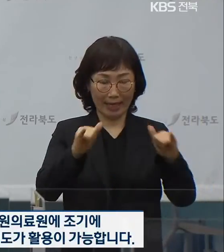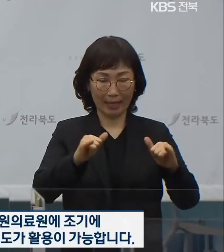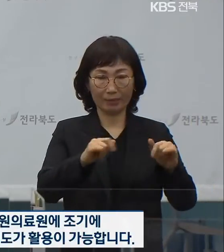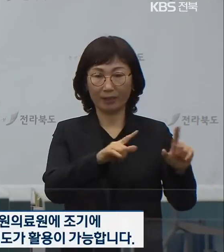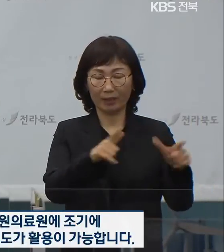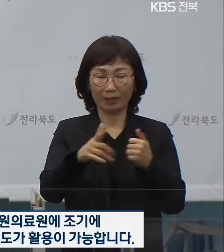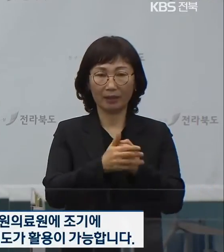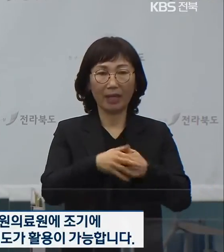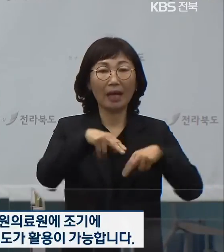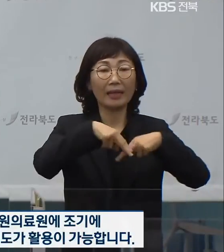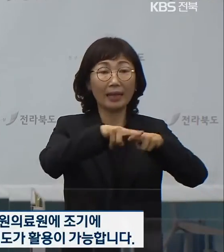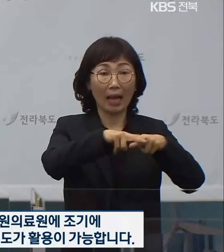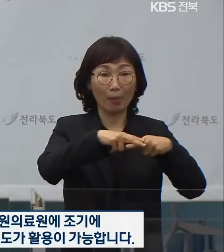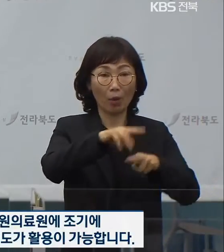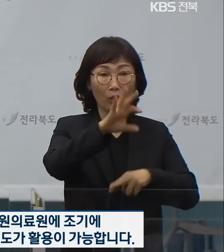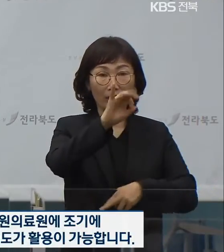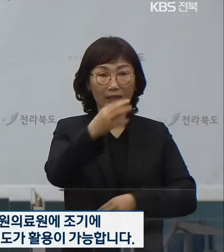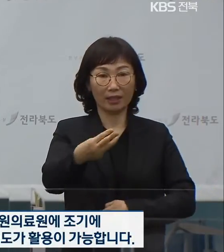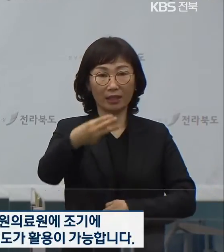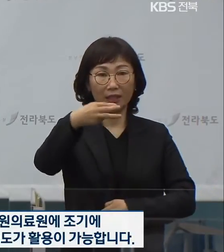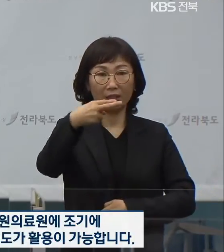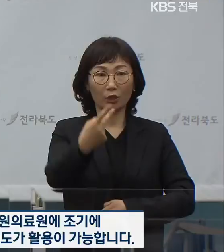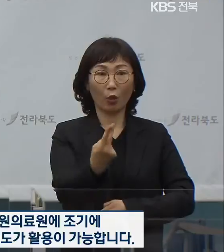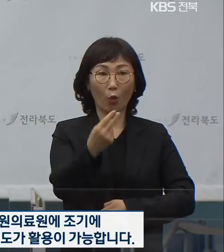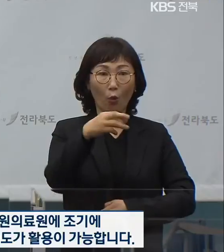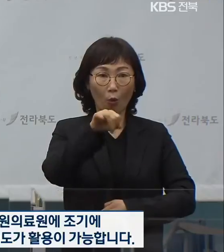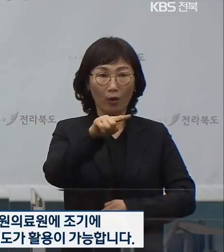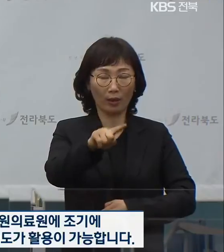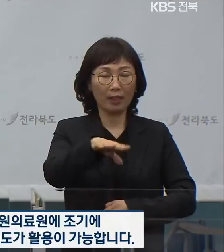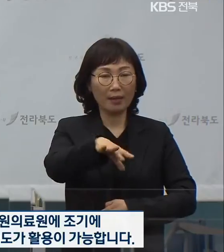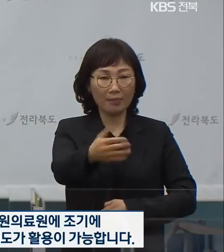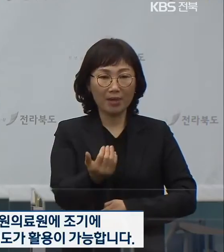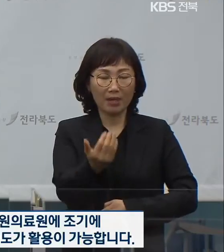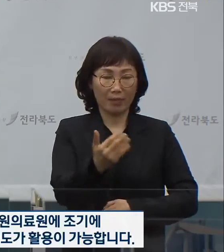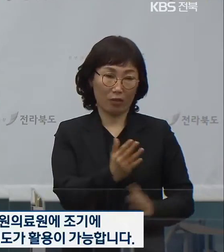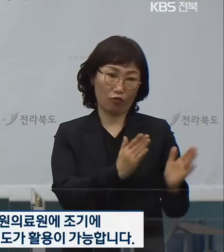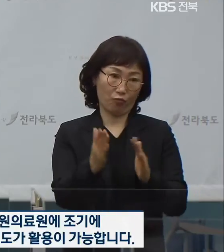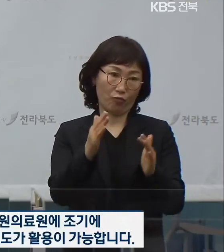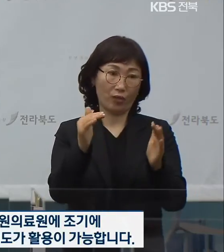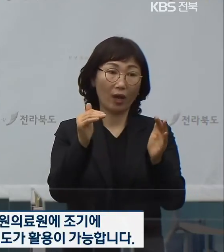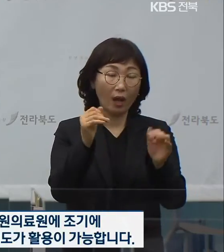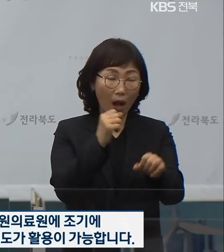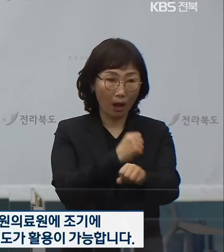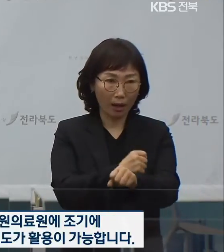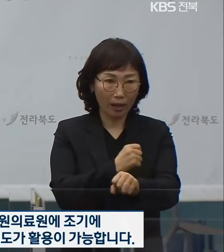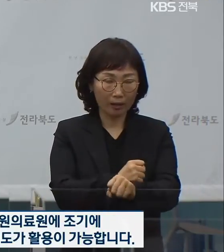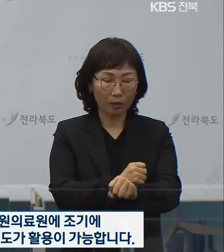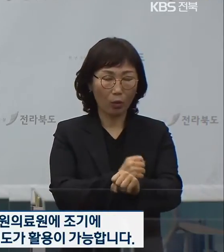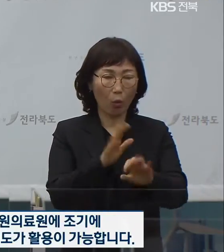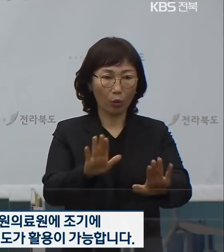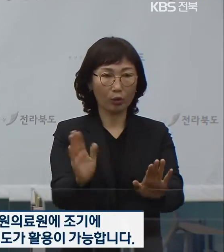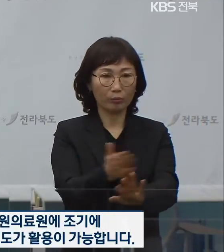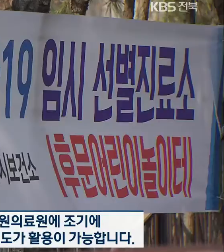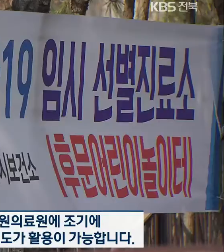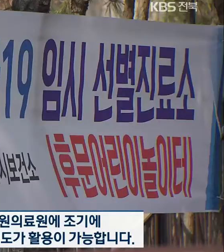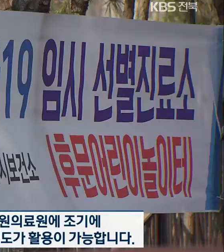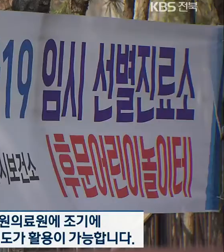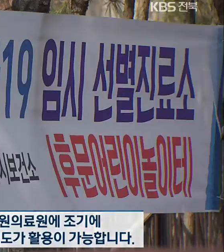조기에 병상을 준비를 해서 오늘부터 추가로 60병상 정도가 활용이